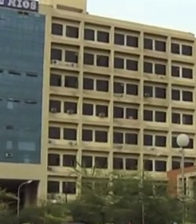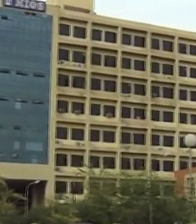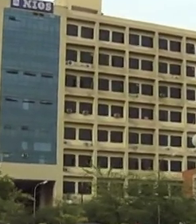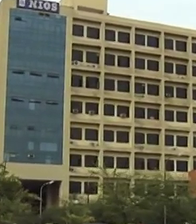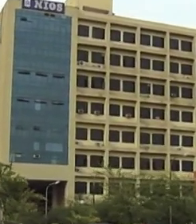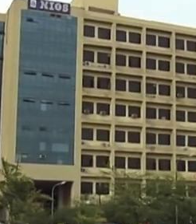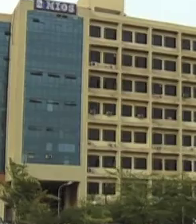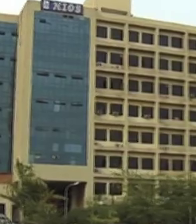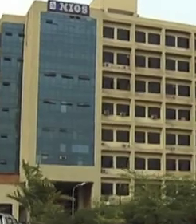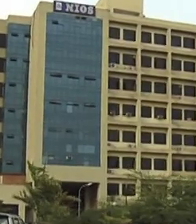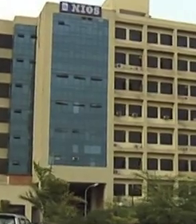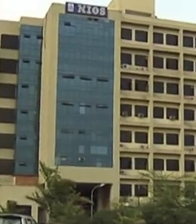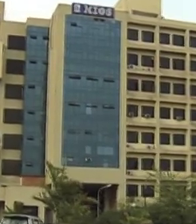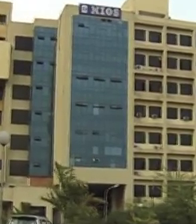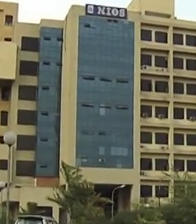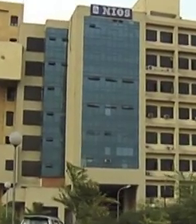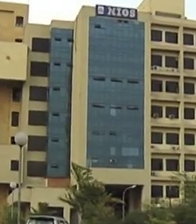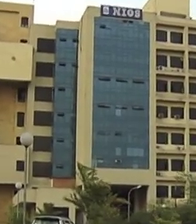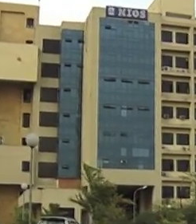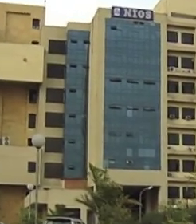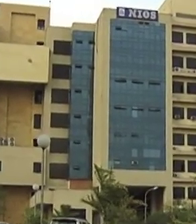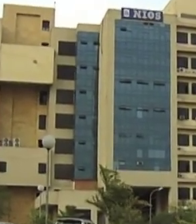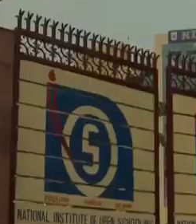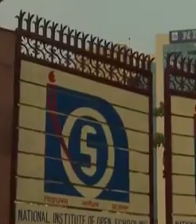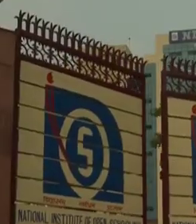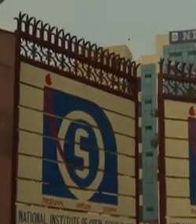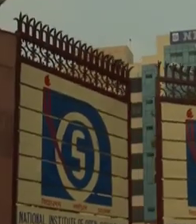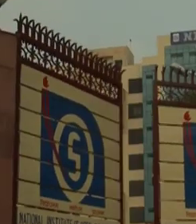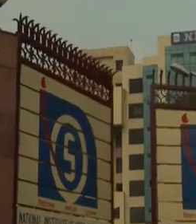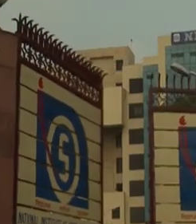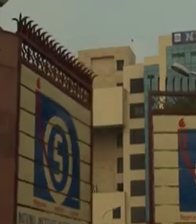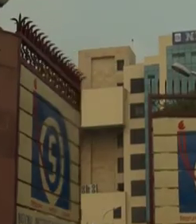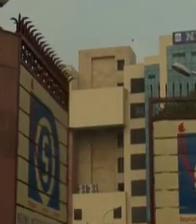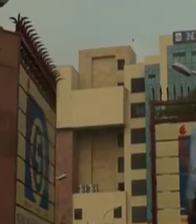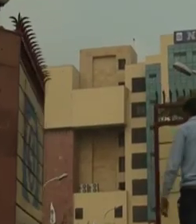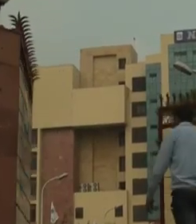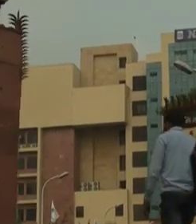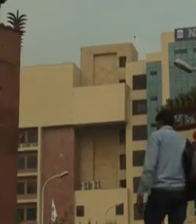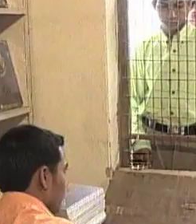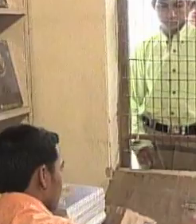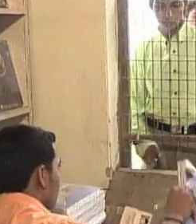राष्ट्रीय मुक्त विद्यालय का है द्वार खुला सबकी